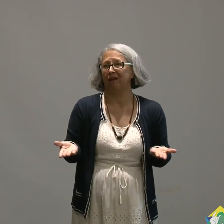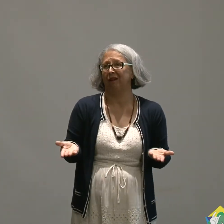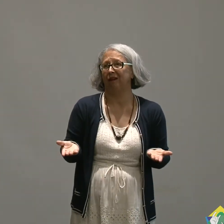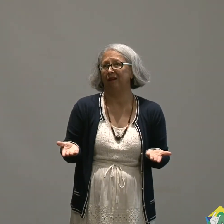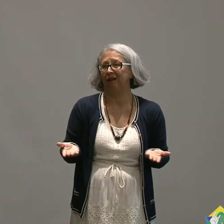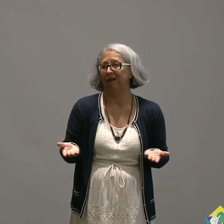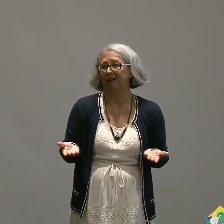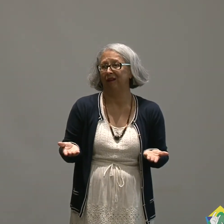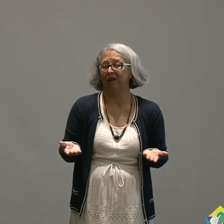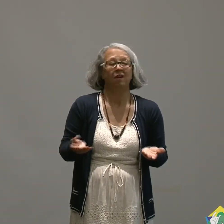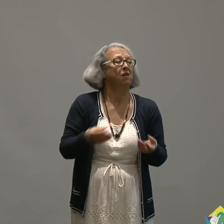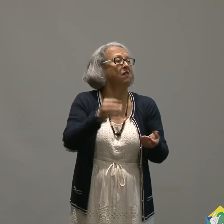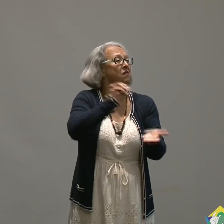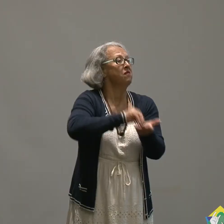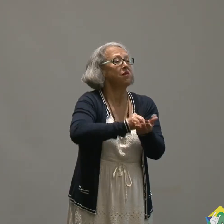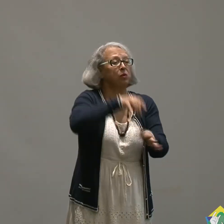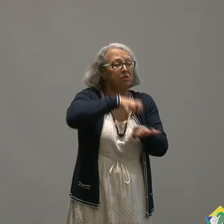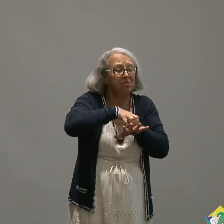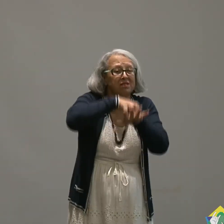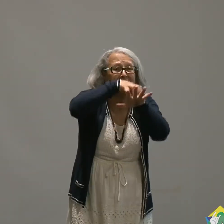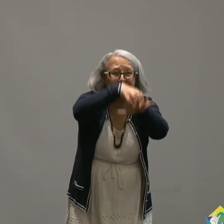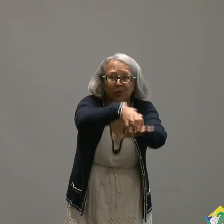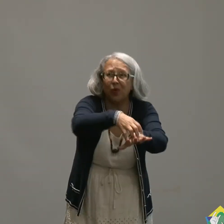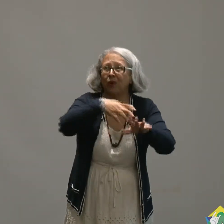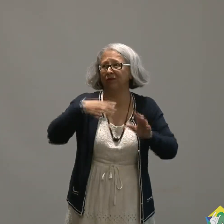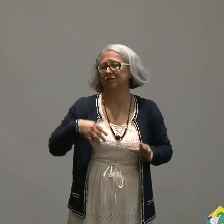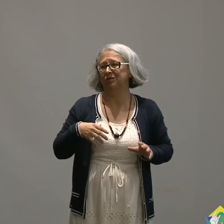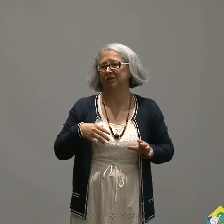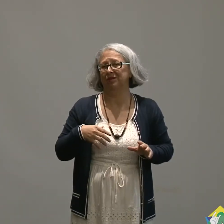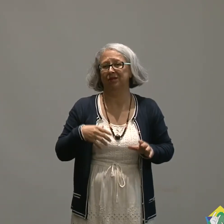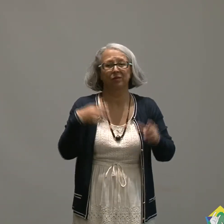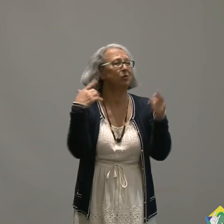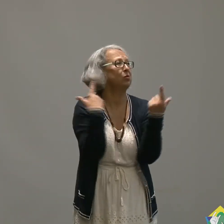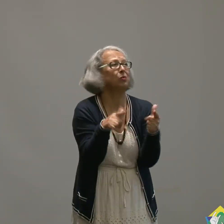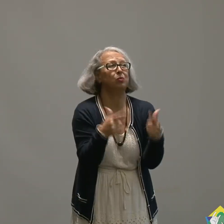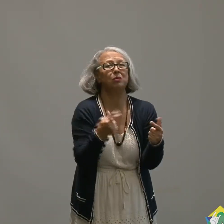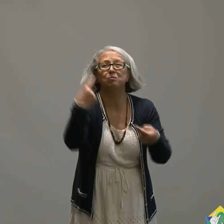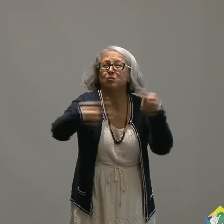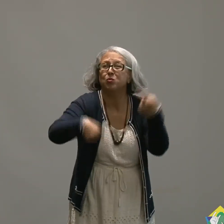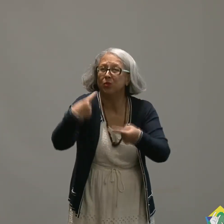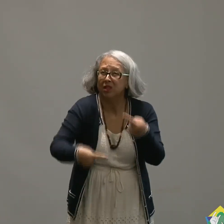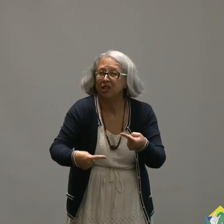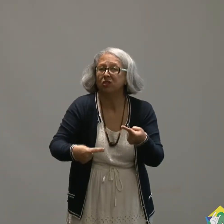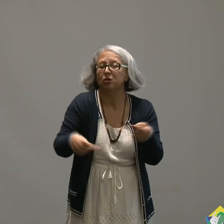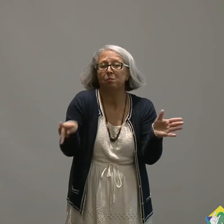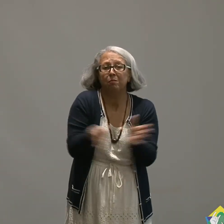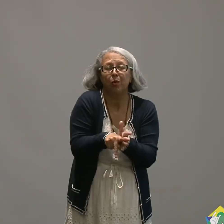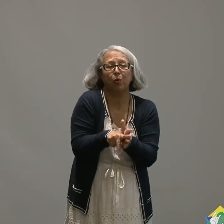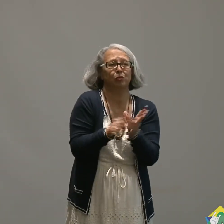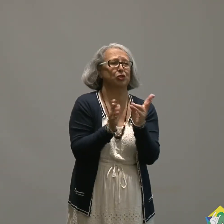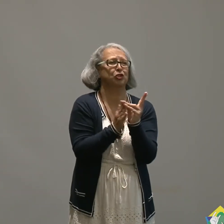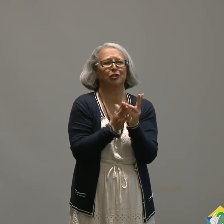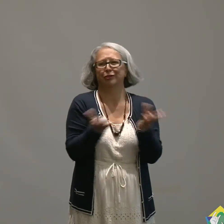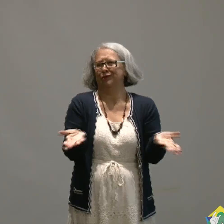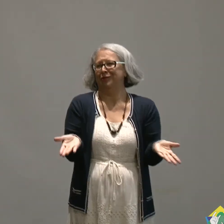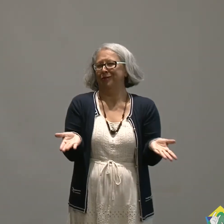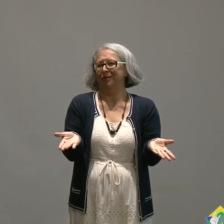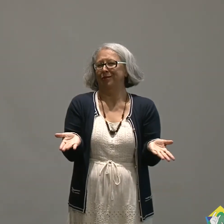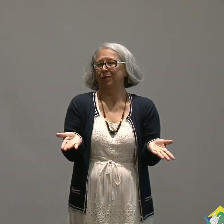porém faltava políticas públicas que pudessem levar maior educação para esses povos